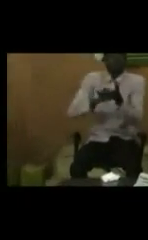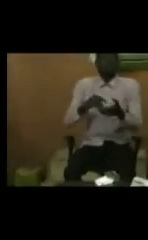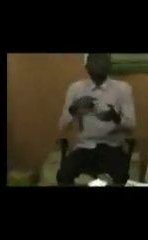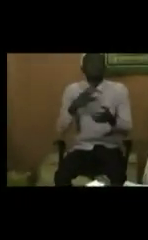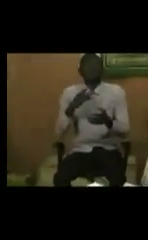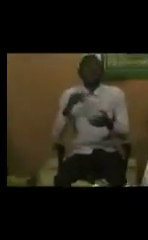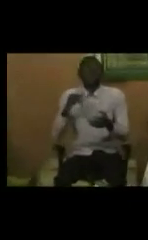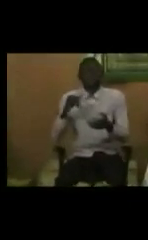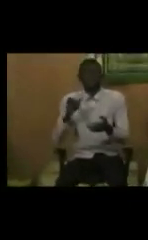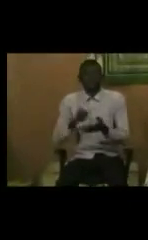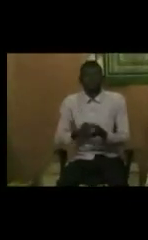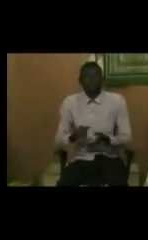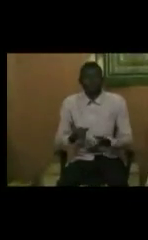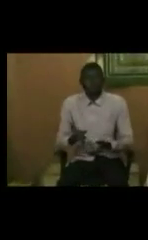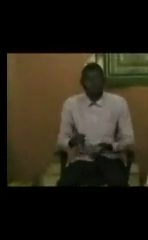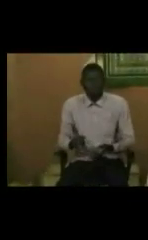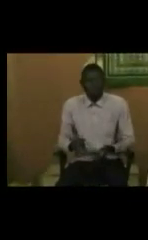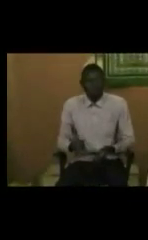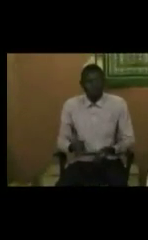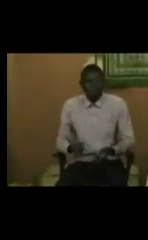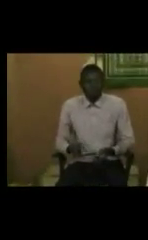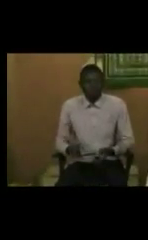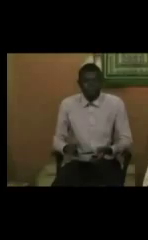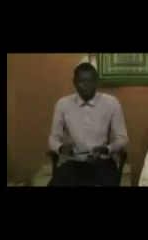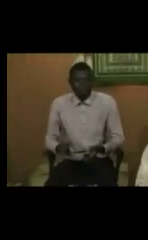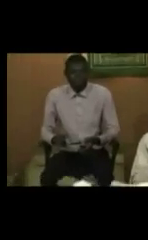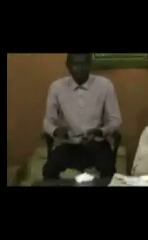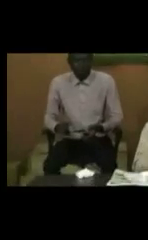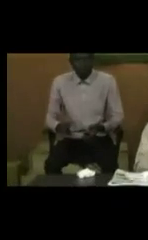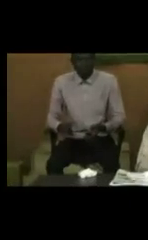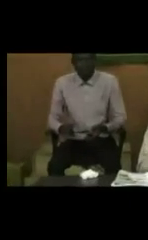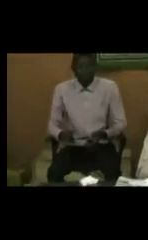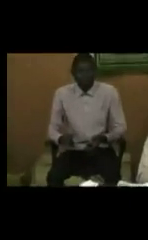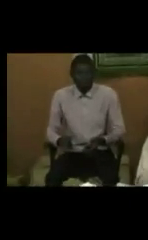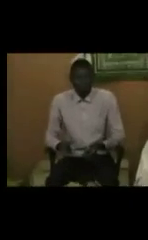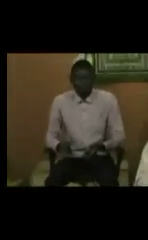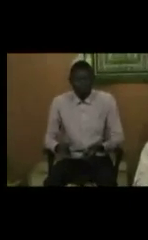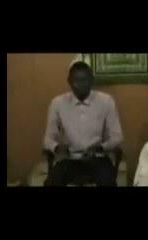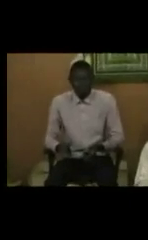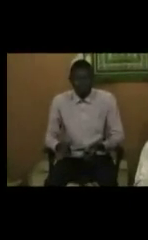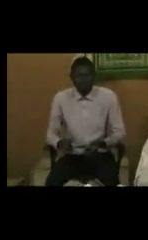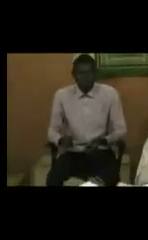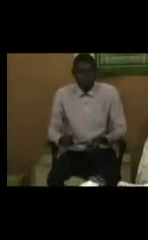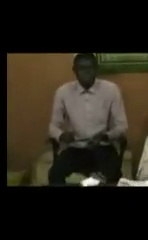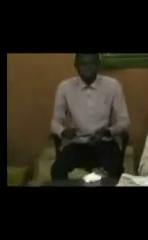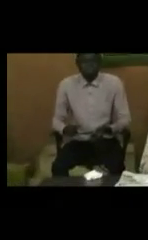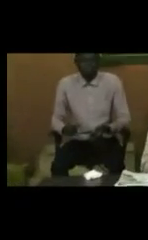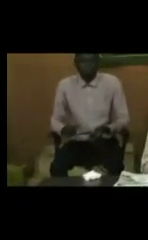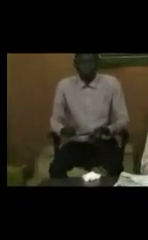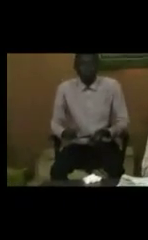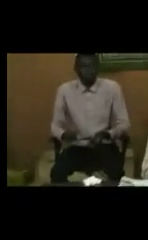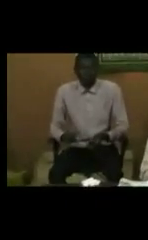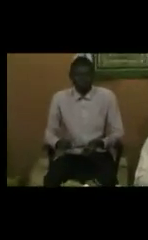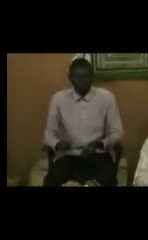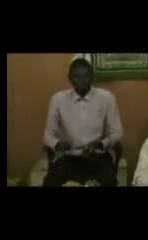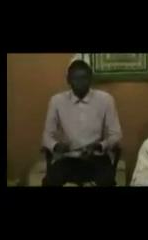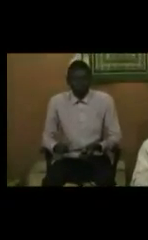yaktadi on tuma si pe anna qasira salati fi safar